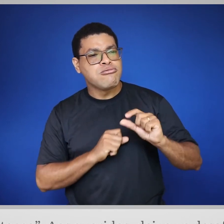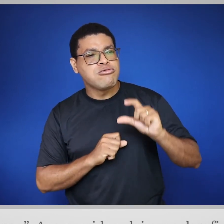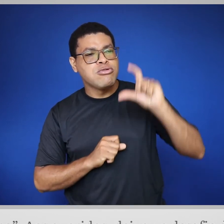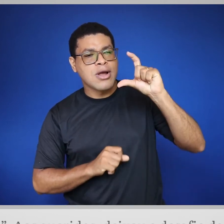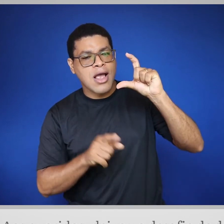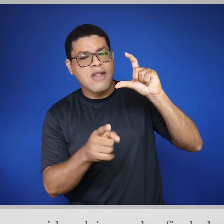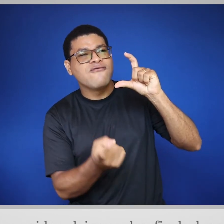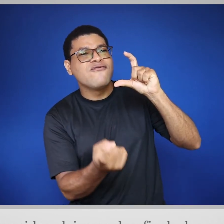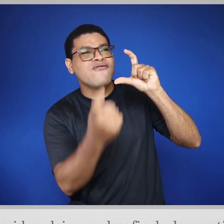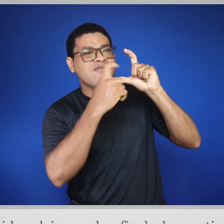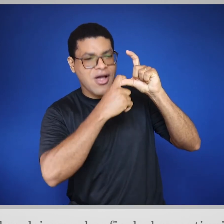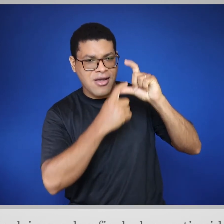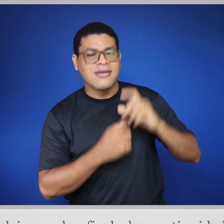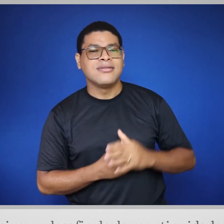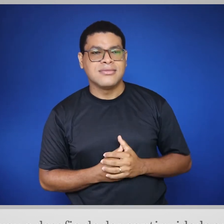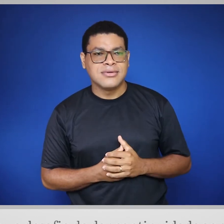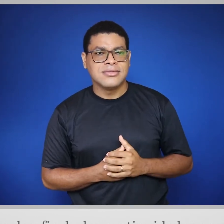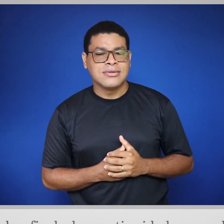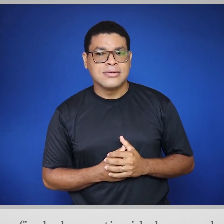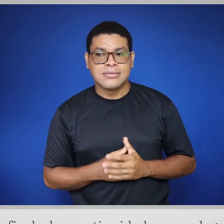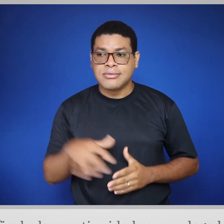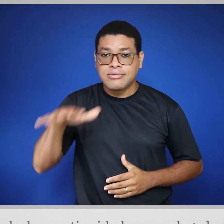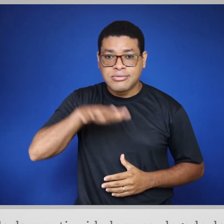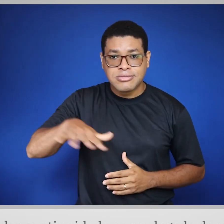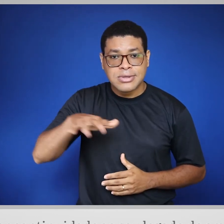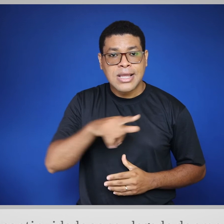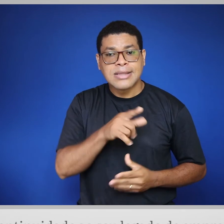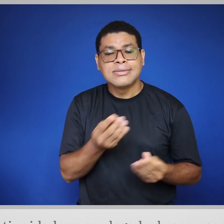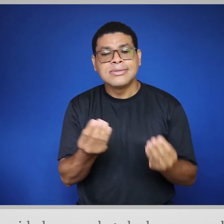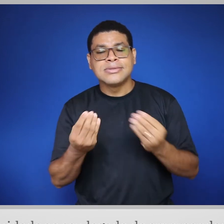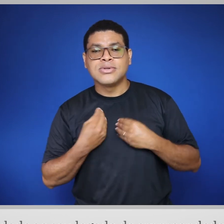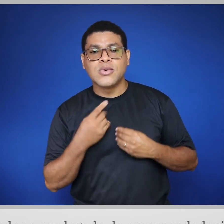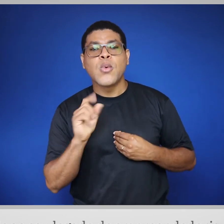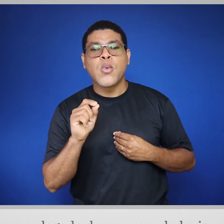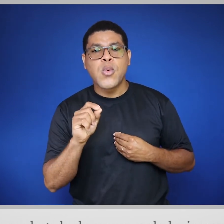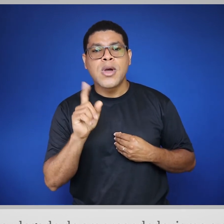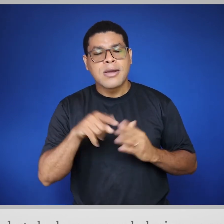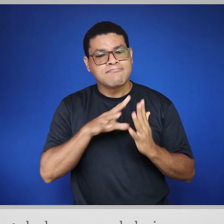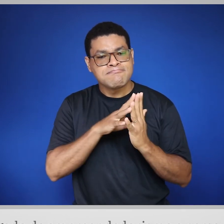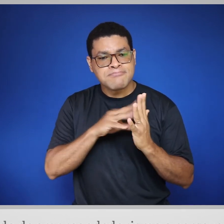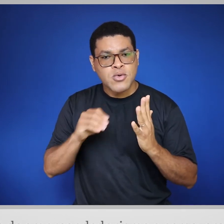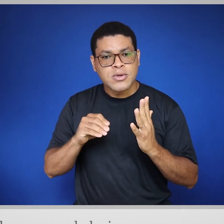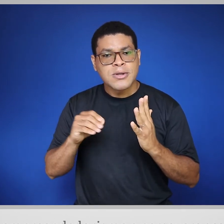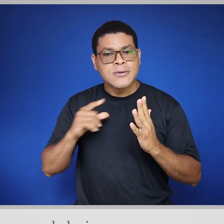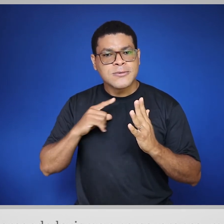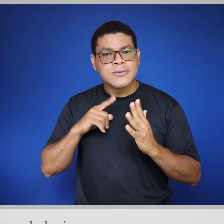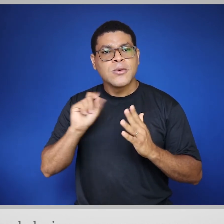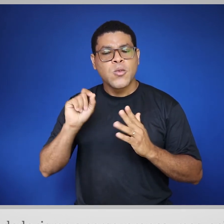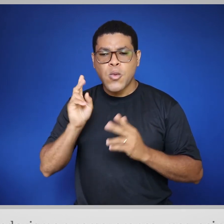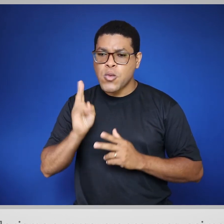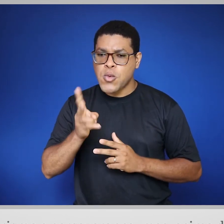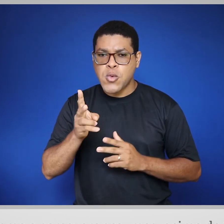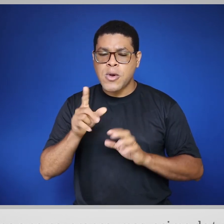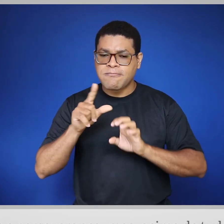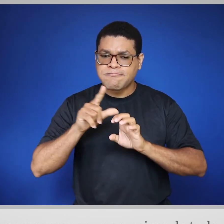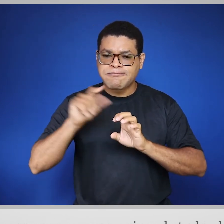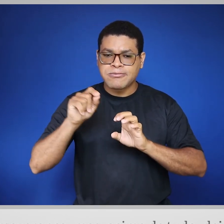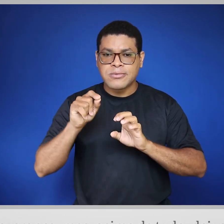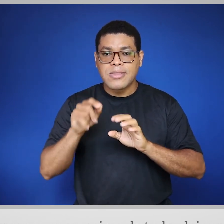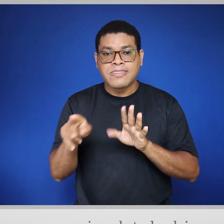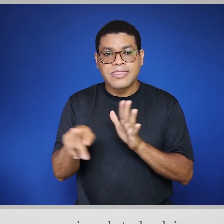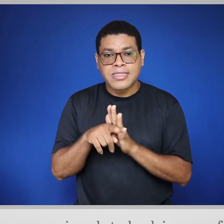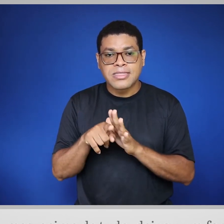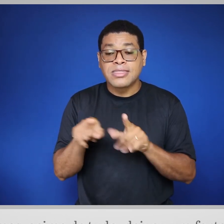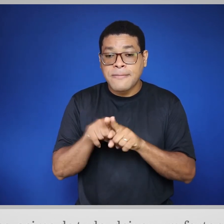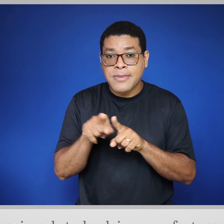fonte universal e eterna. Aos queridos deixou o desafio de dar continuidade ao seu legado de empreendedorismo